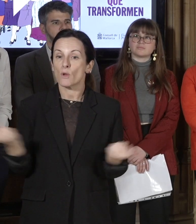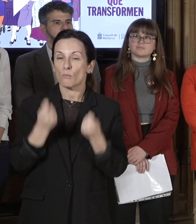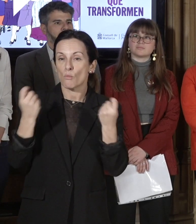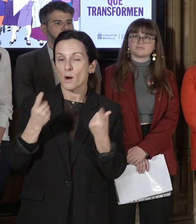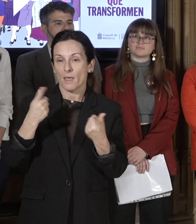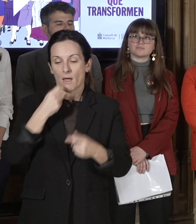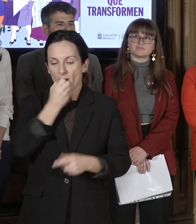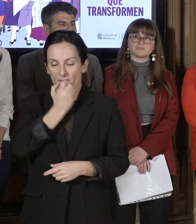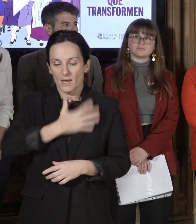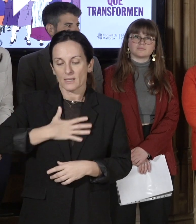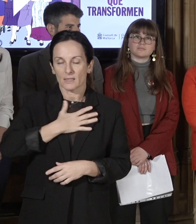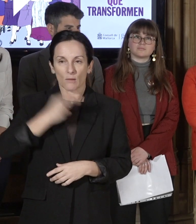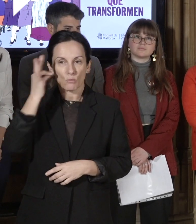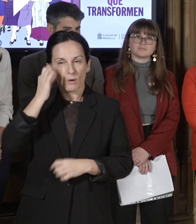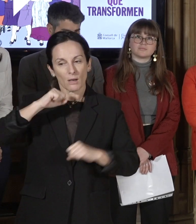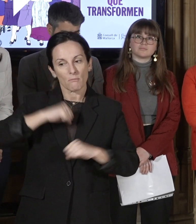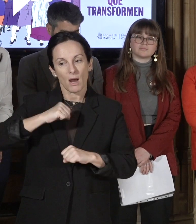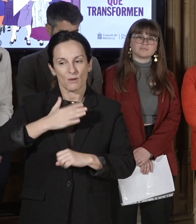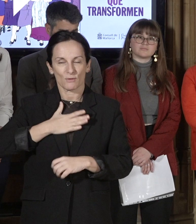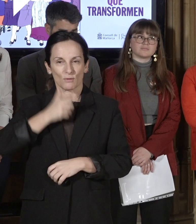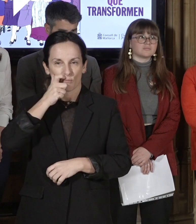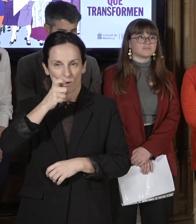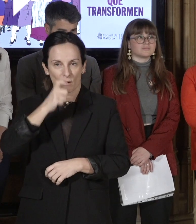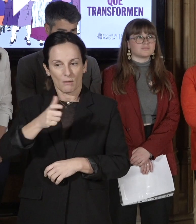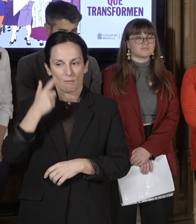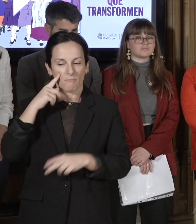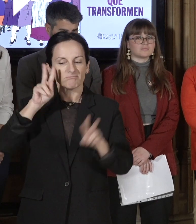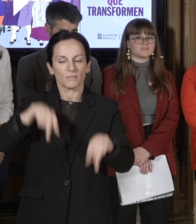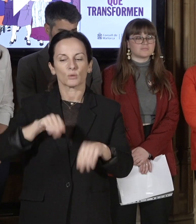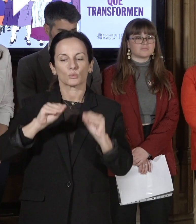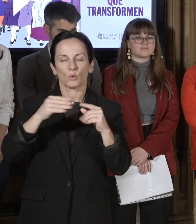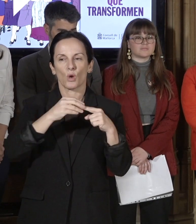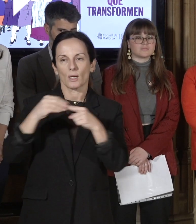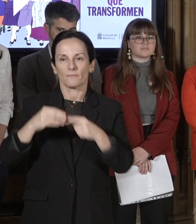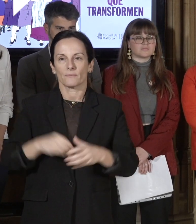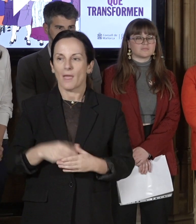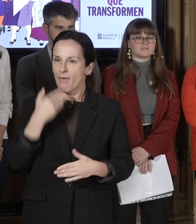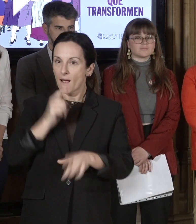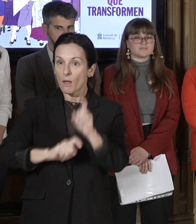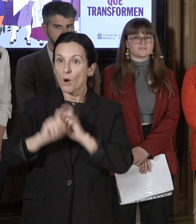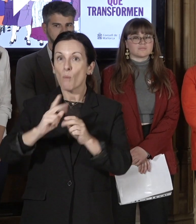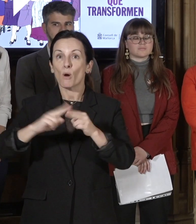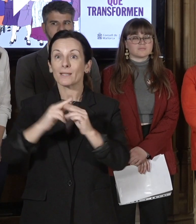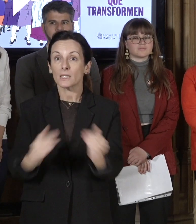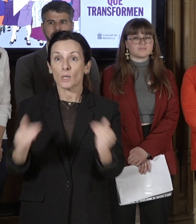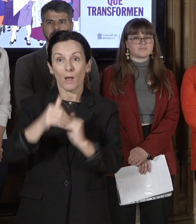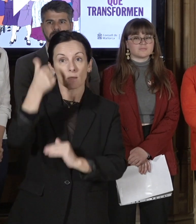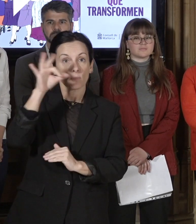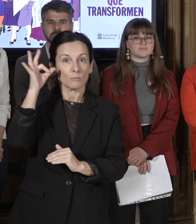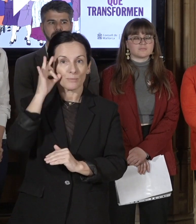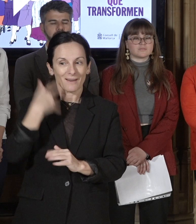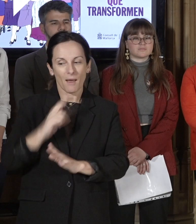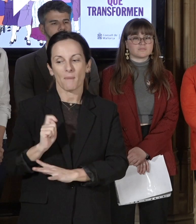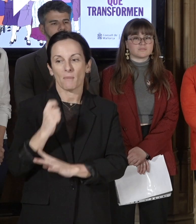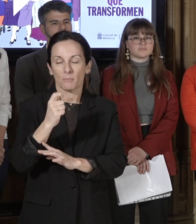dones més grans del nostre municipi, reconeixent-ne el lideratge. No fer cap pas enrere en les polítiques d'igualtat d'homes i